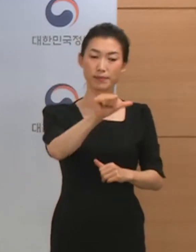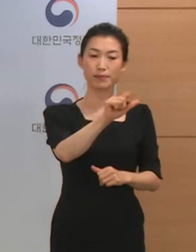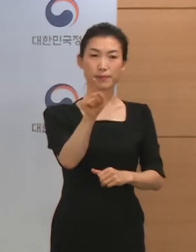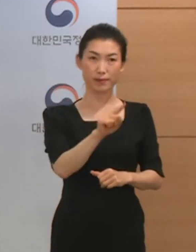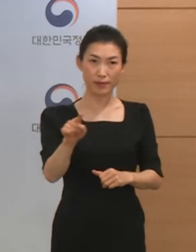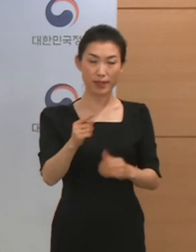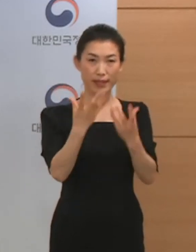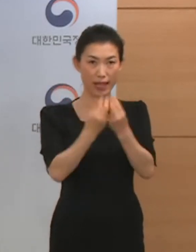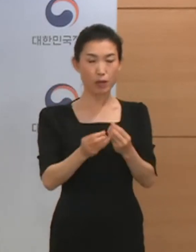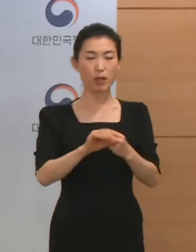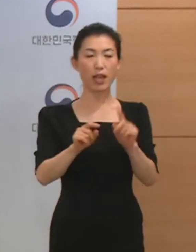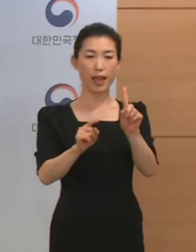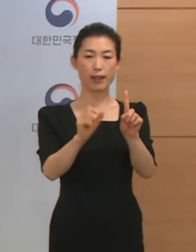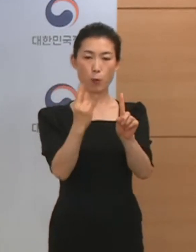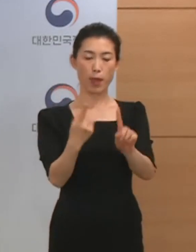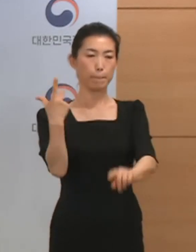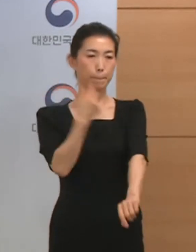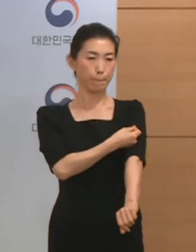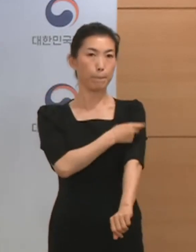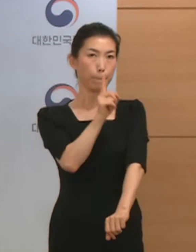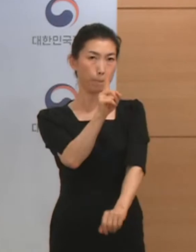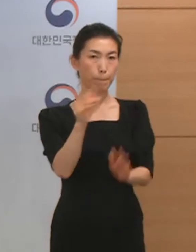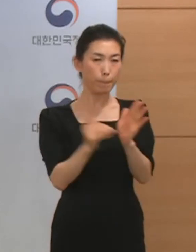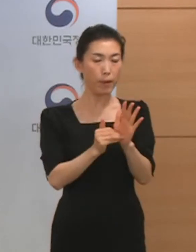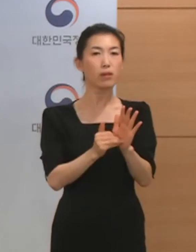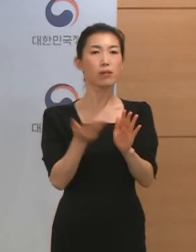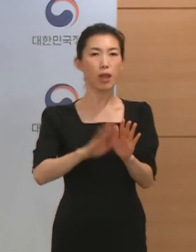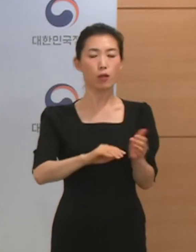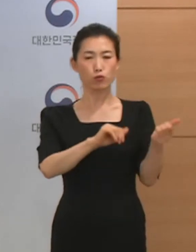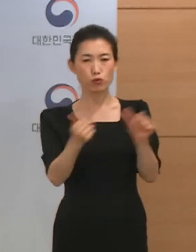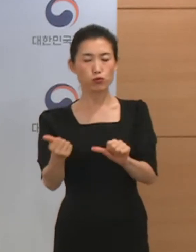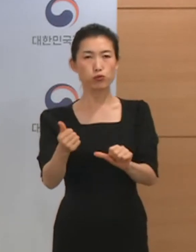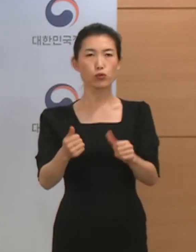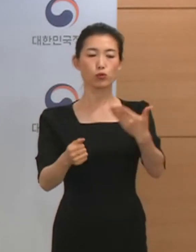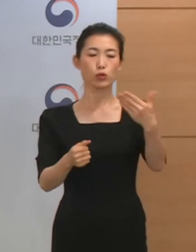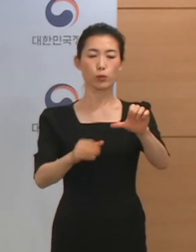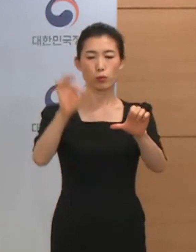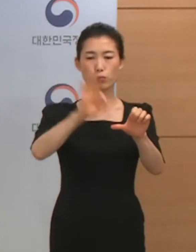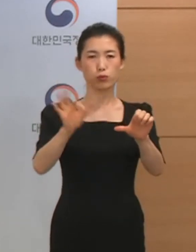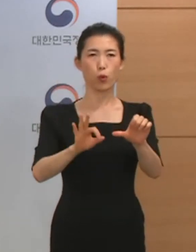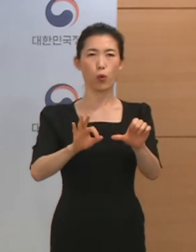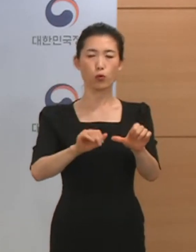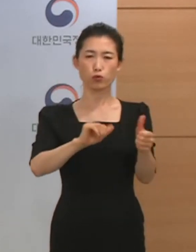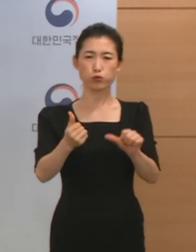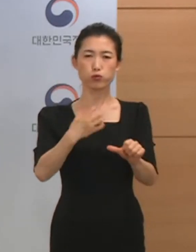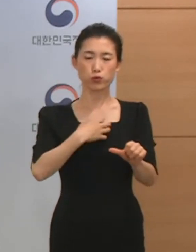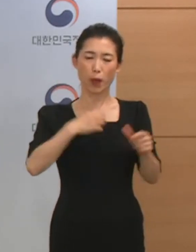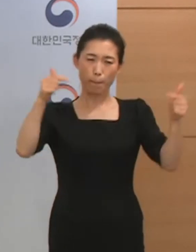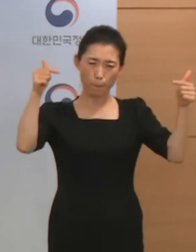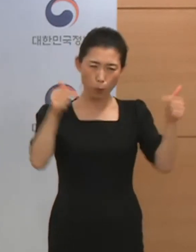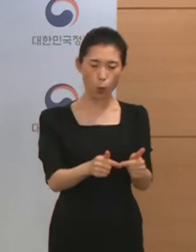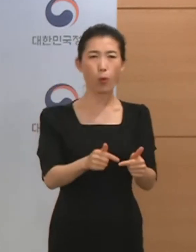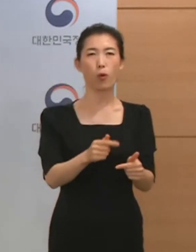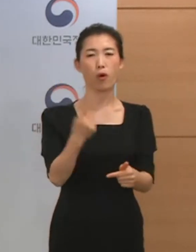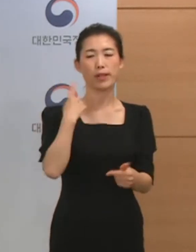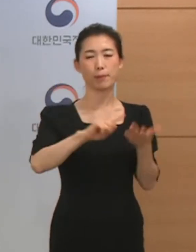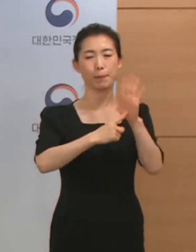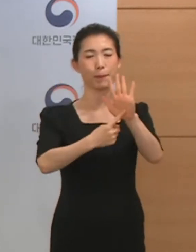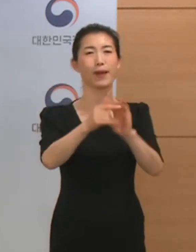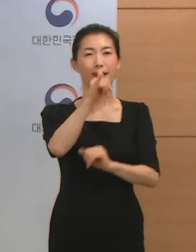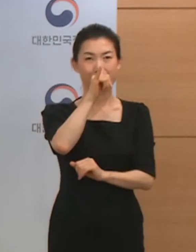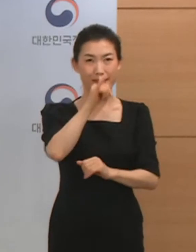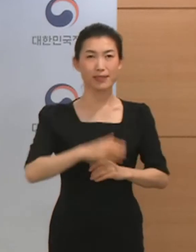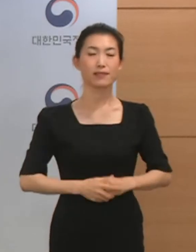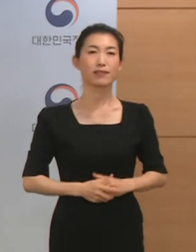아스트라제네카의 경우 1회 접종만으로도 치명률이 95% 감소한다는 분석 데이터도 함께 발표되었습니다.